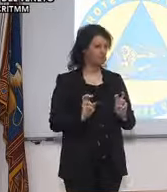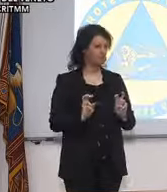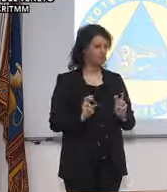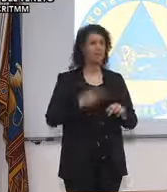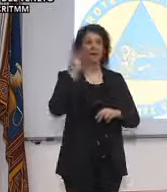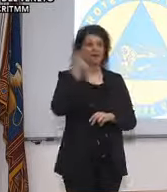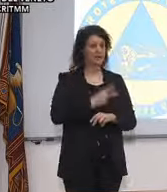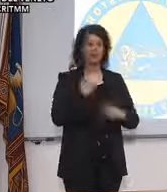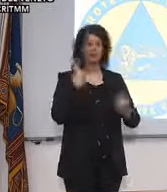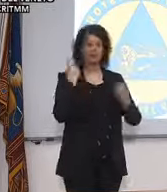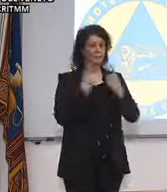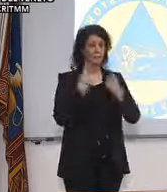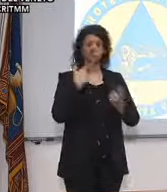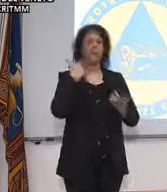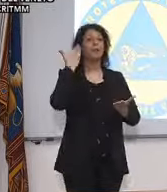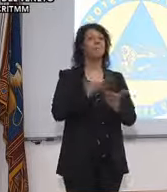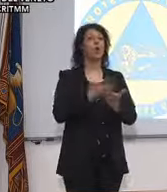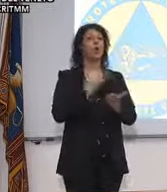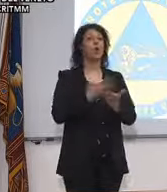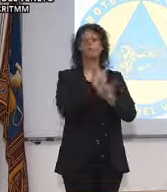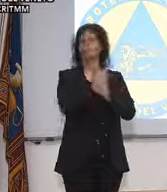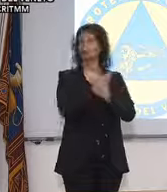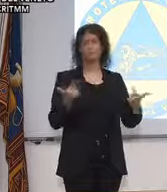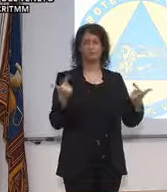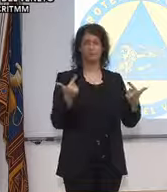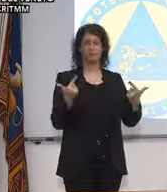per nulla dimostrata e lo dicono gli stessi